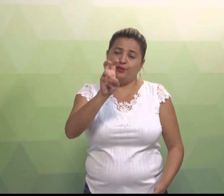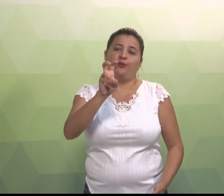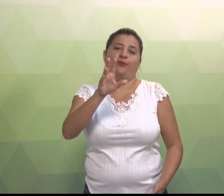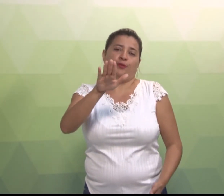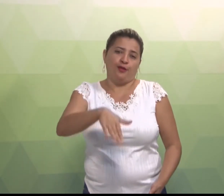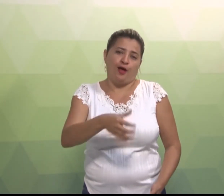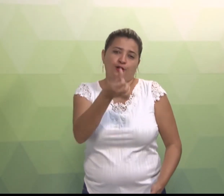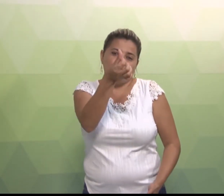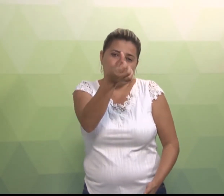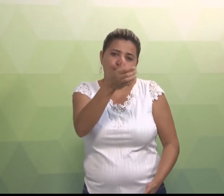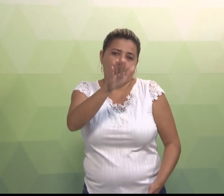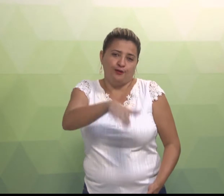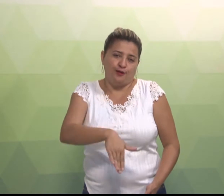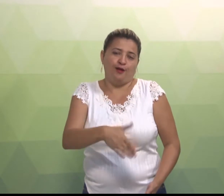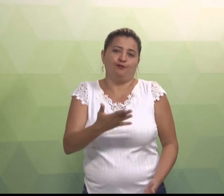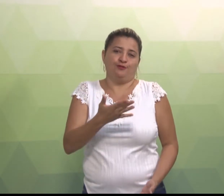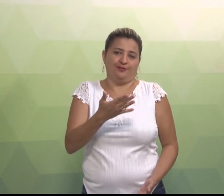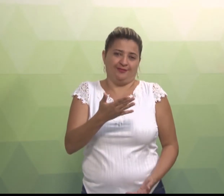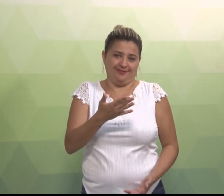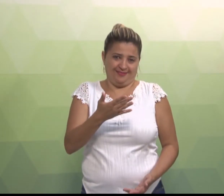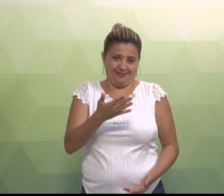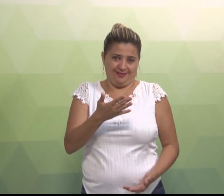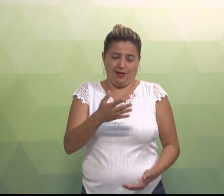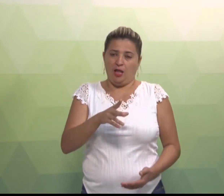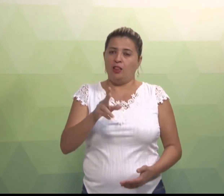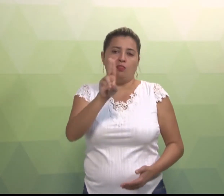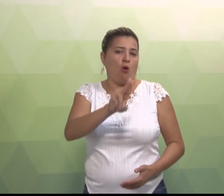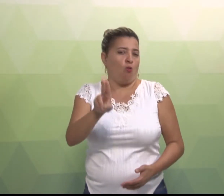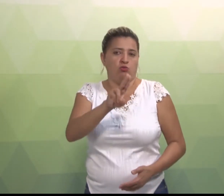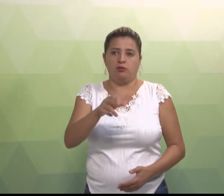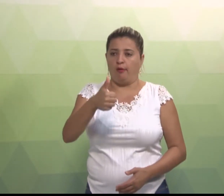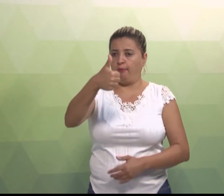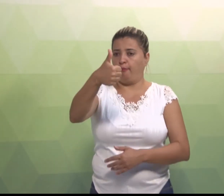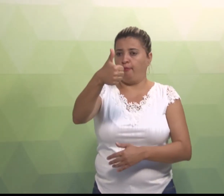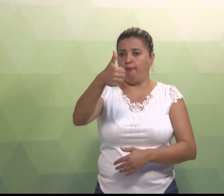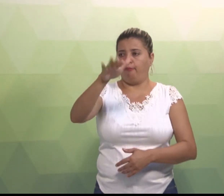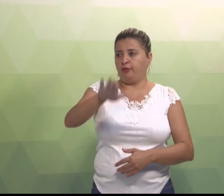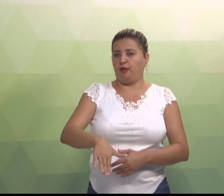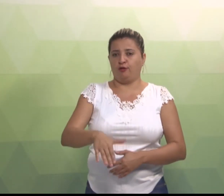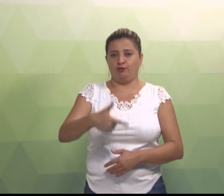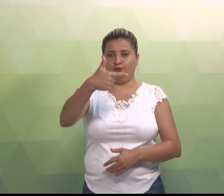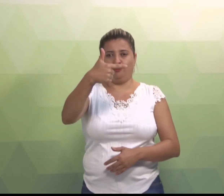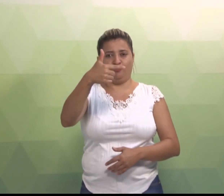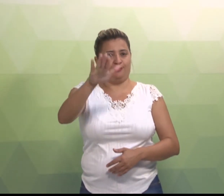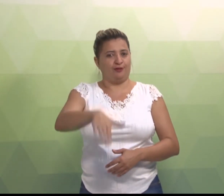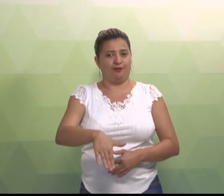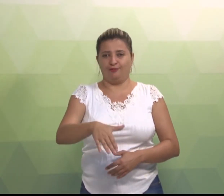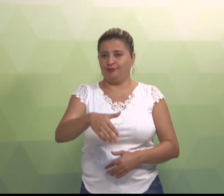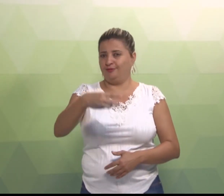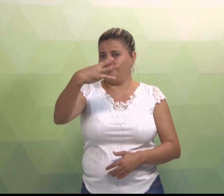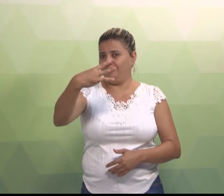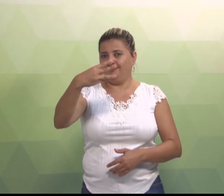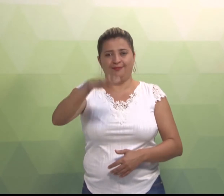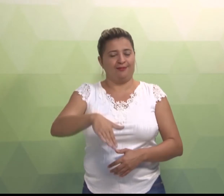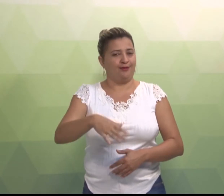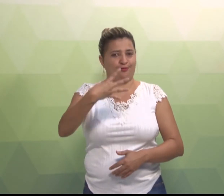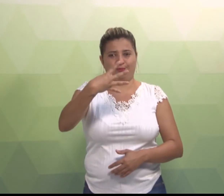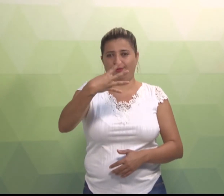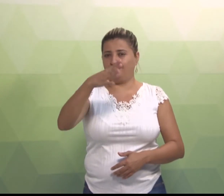5 da tarde, 6 da tarde. Ok? Não vamos usar dessa forma 1 da tarde, 2 da tarde, 3 da tarde, 4